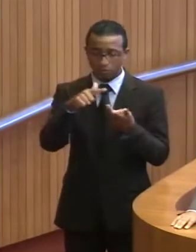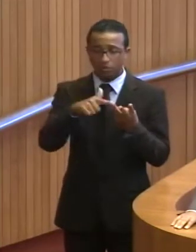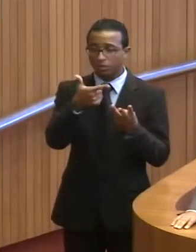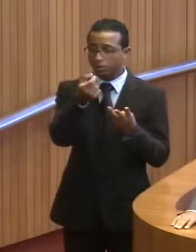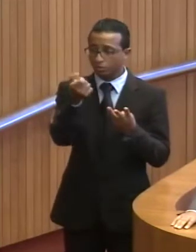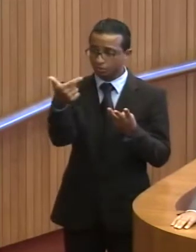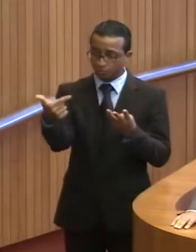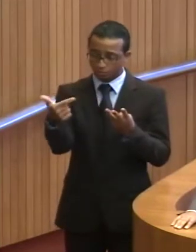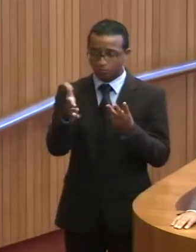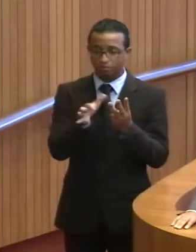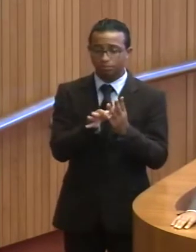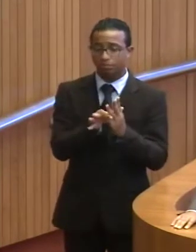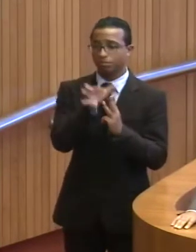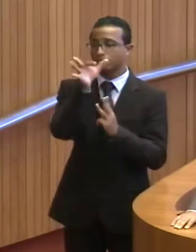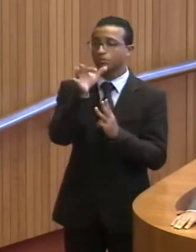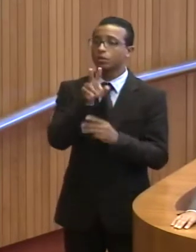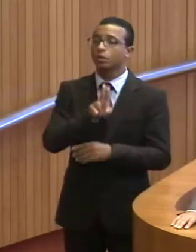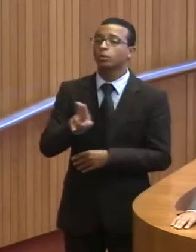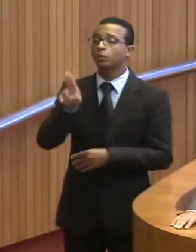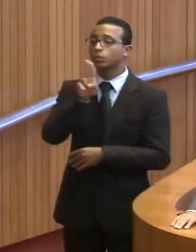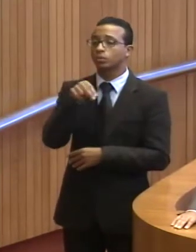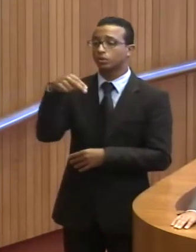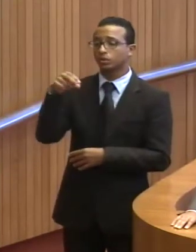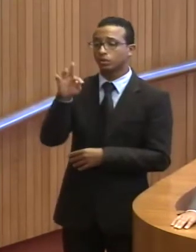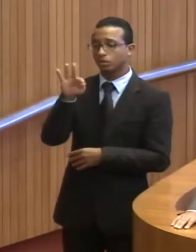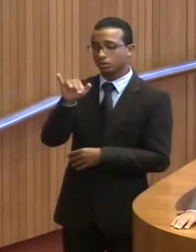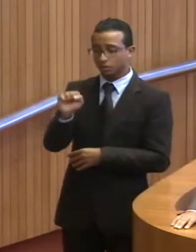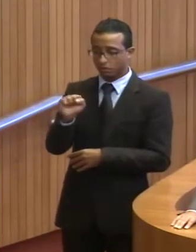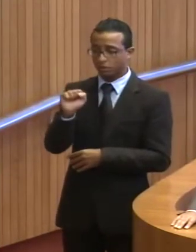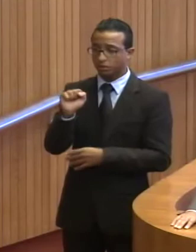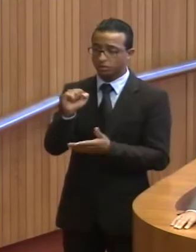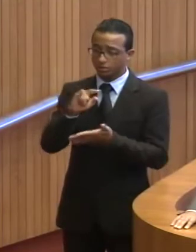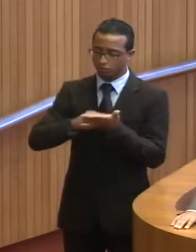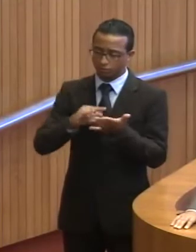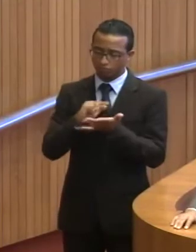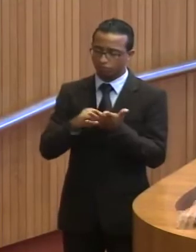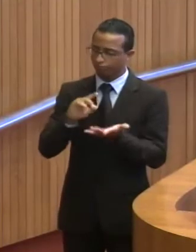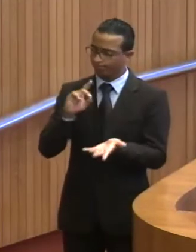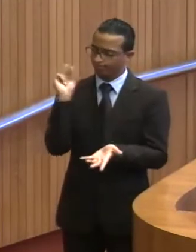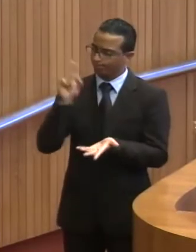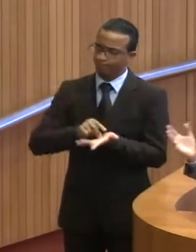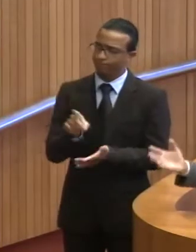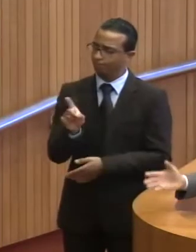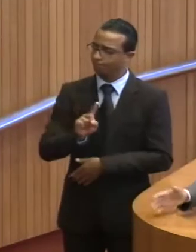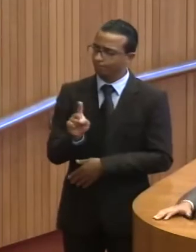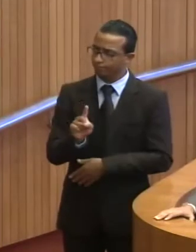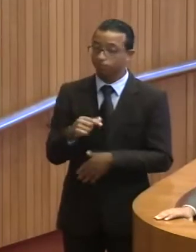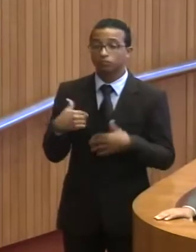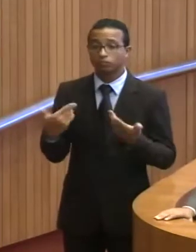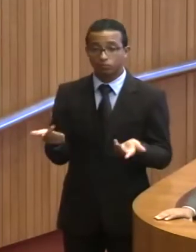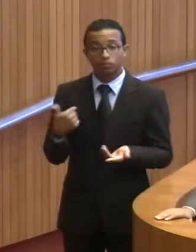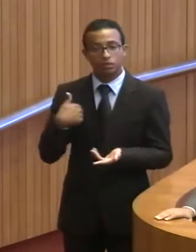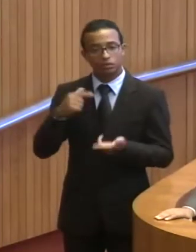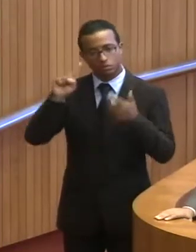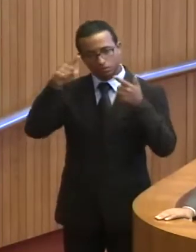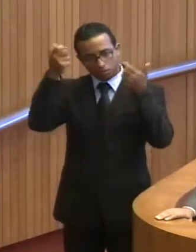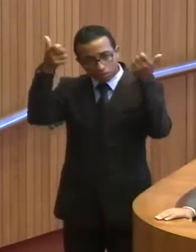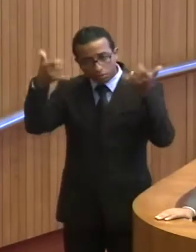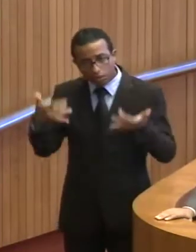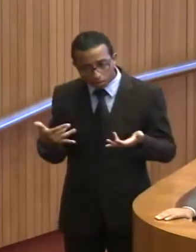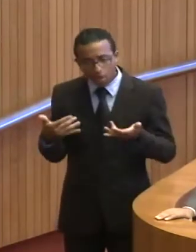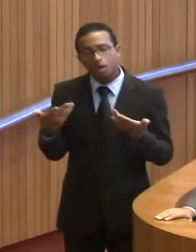e 2002, com a utilização de notas fiscais inidôneas. Portanto, como já disse, na